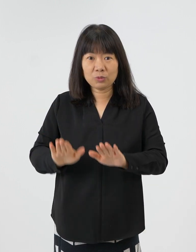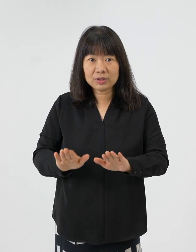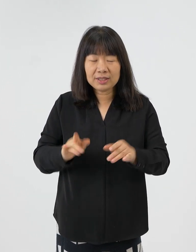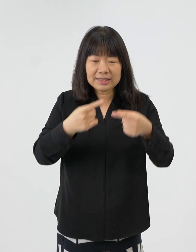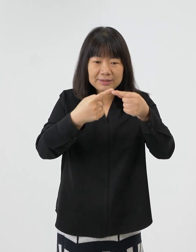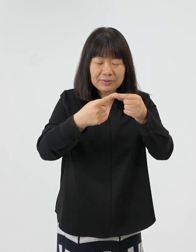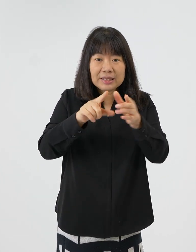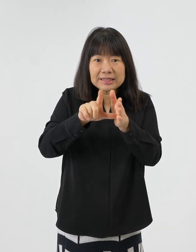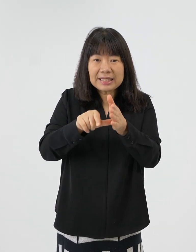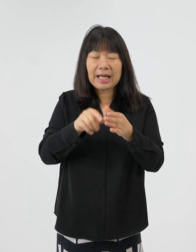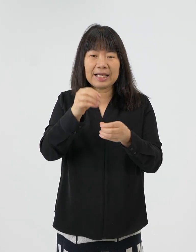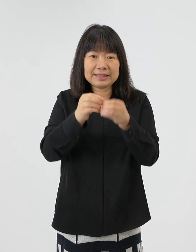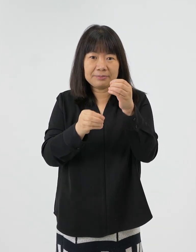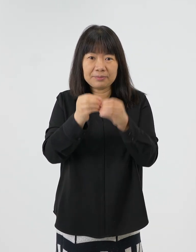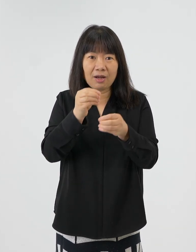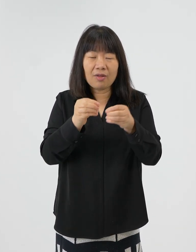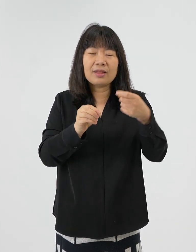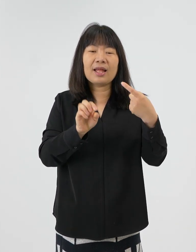시편 1편이죠.